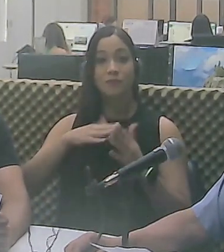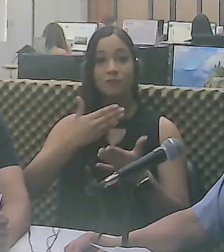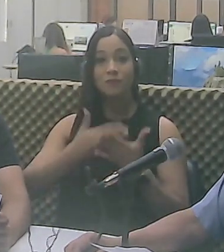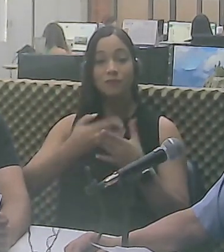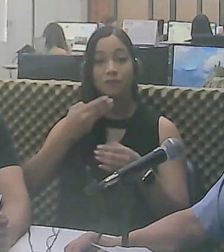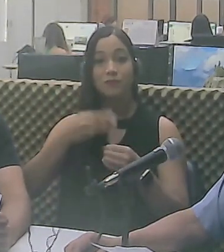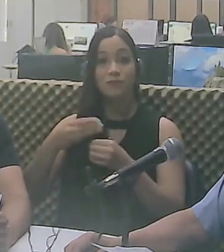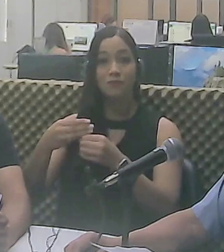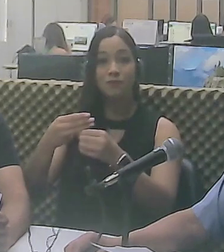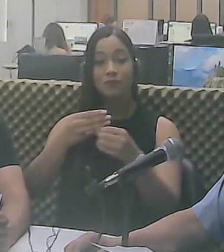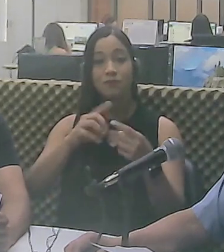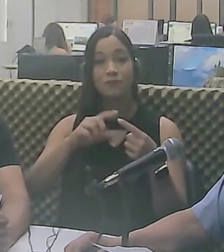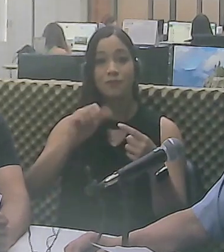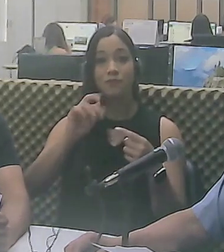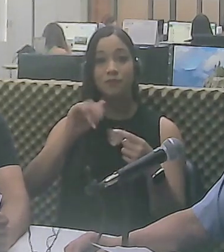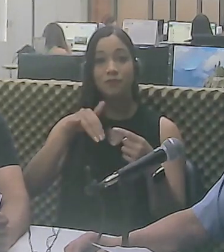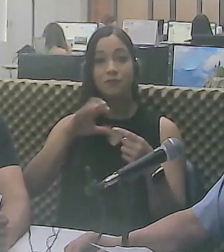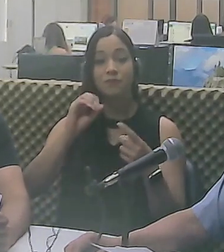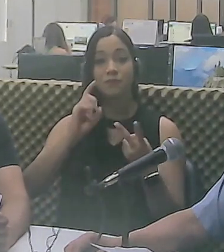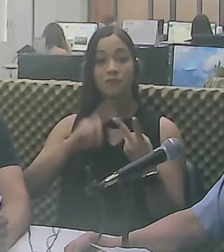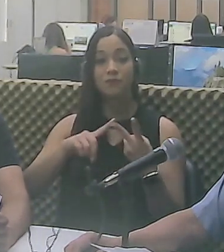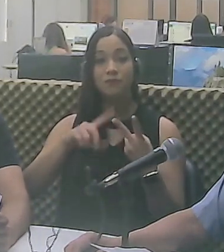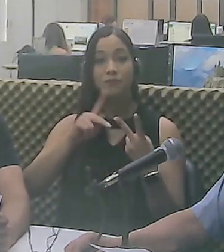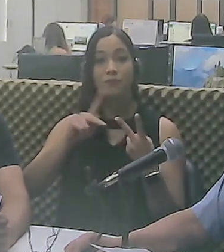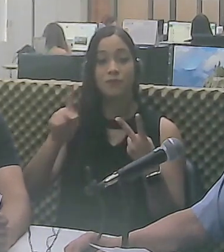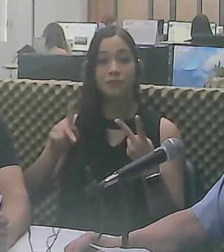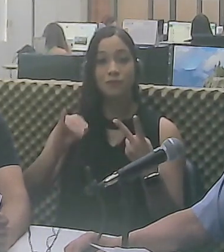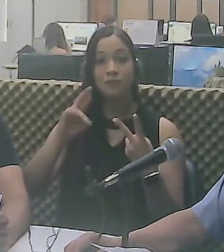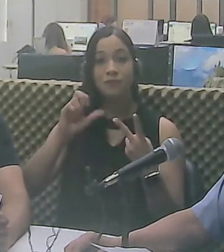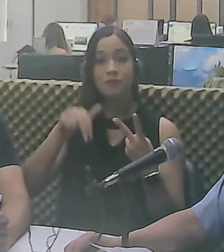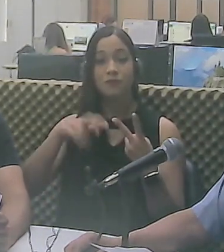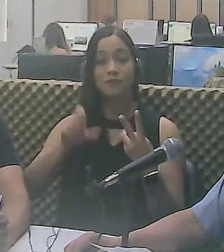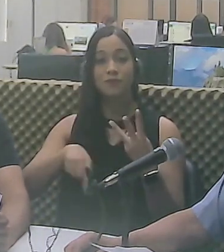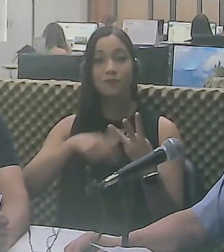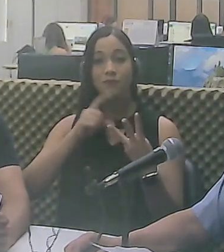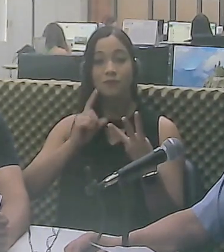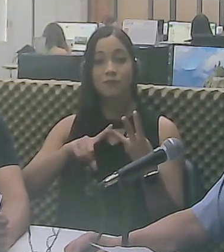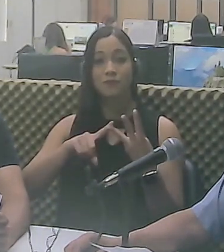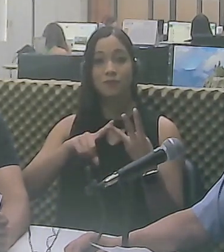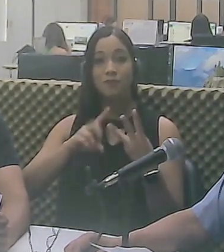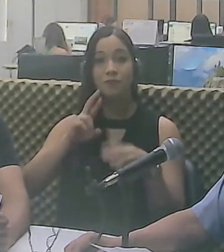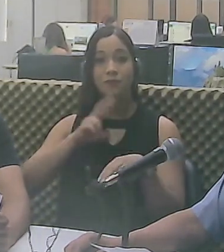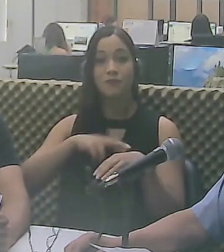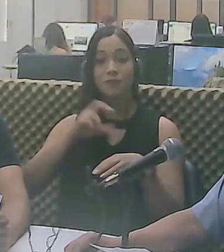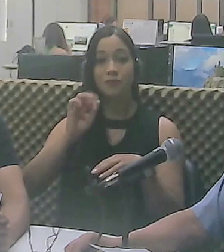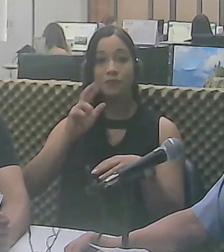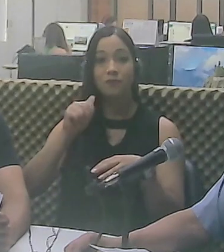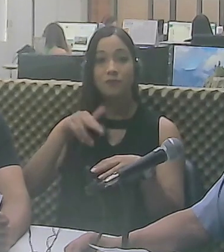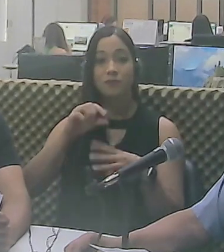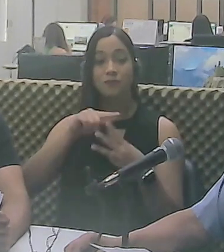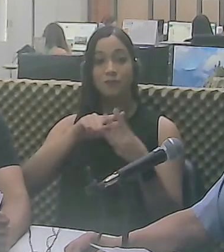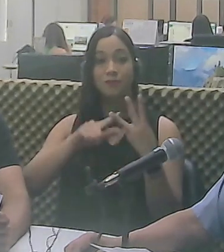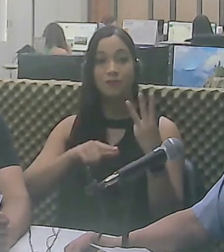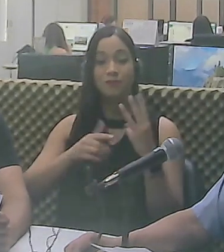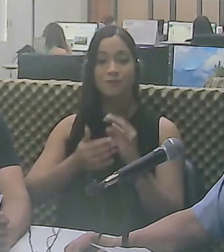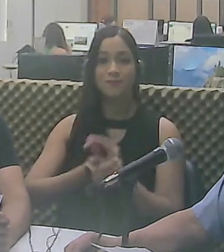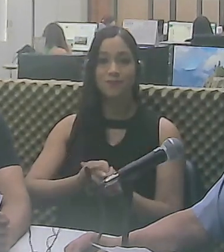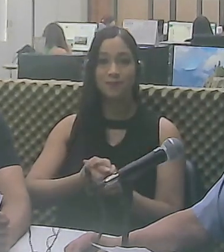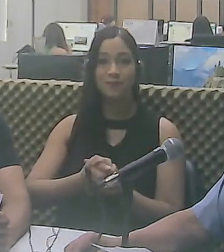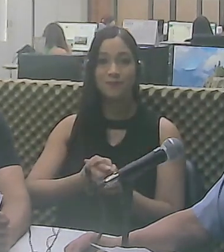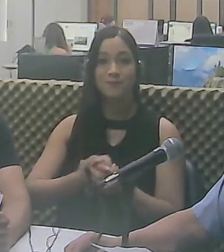escolas municipais Afrânio Rodrigues da Cunha professora Irene Monteiro Jorge e Doutor Afrânio de Freitas Azevedo